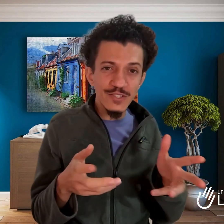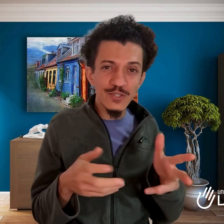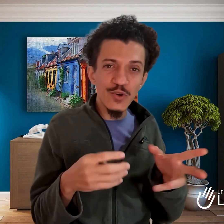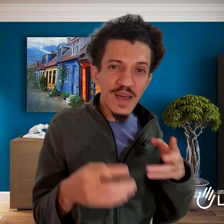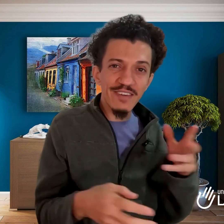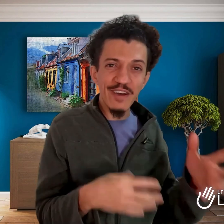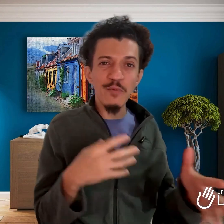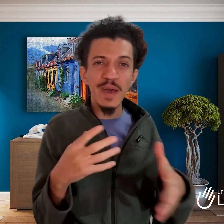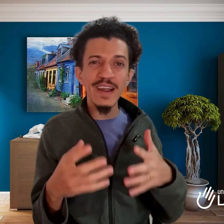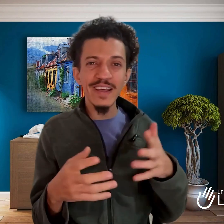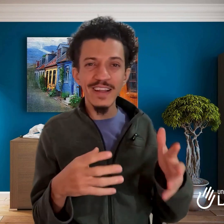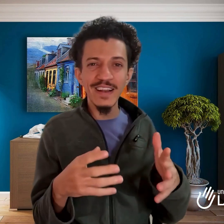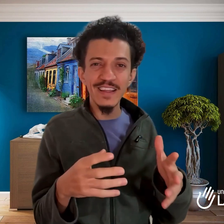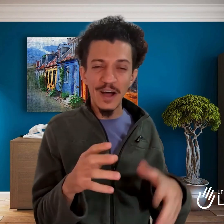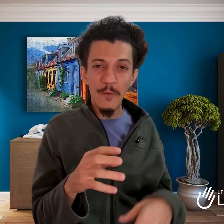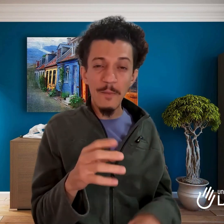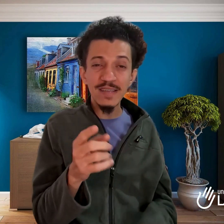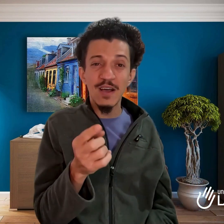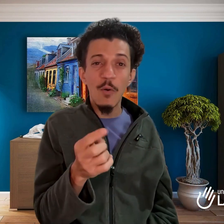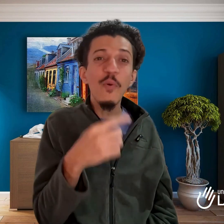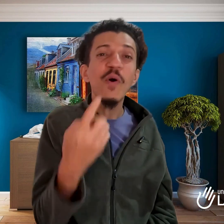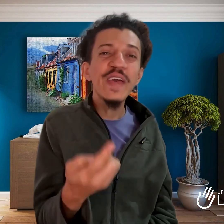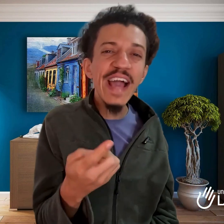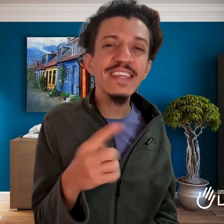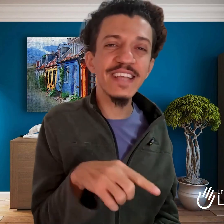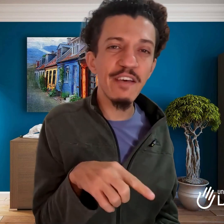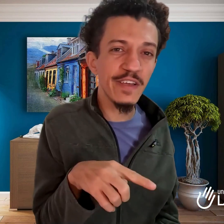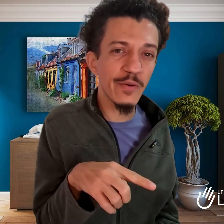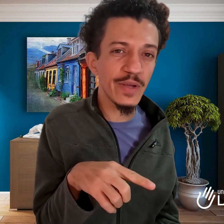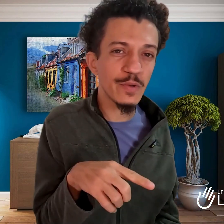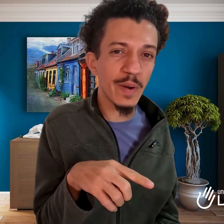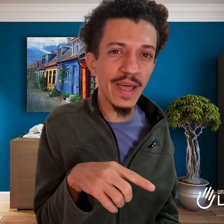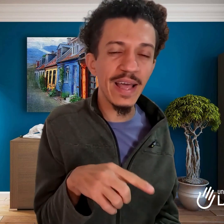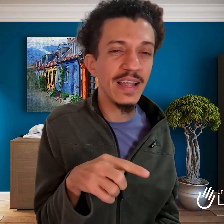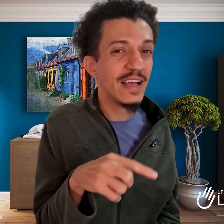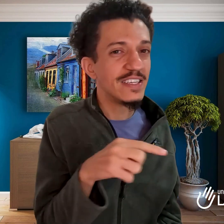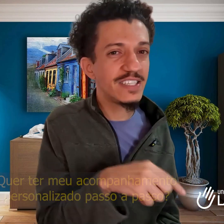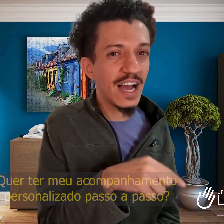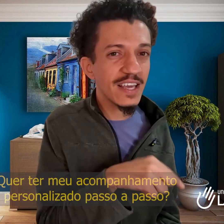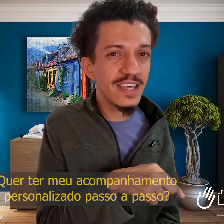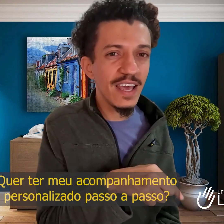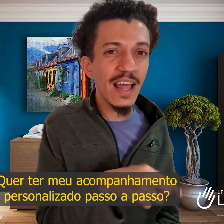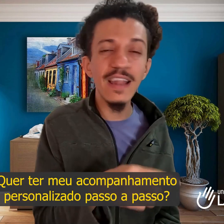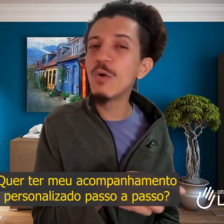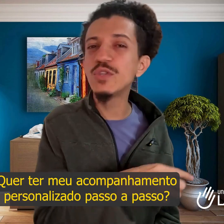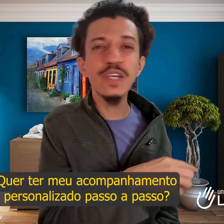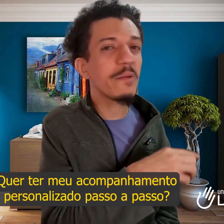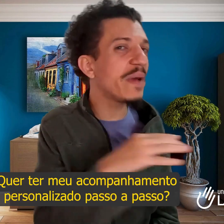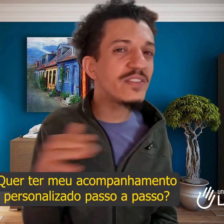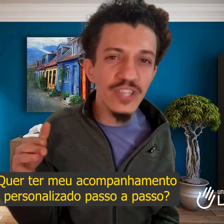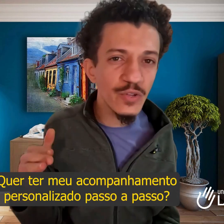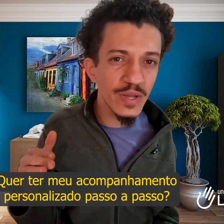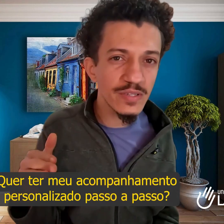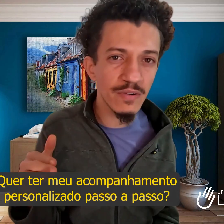como é que vai comer aquilo ali e tal. Mas por que que serviram isso para ele, já que ele não tinha pedido isso no